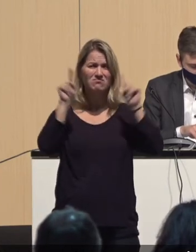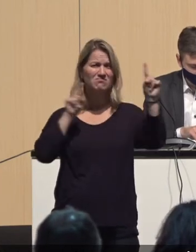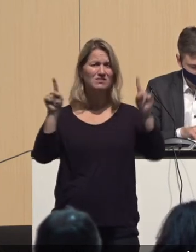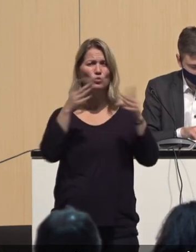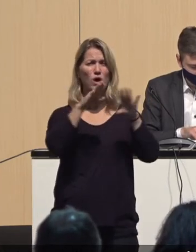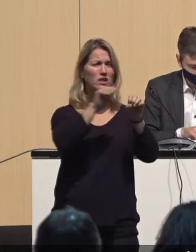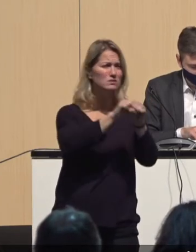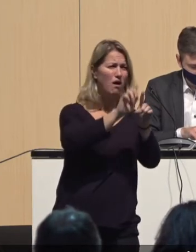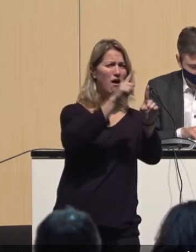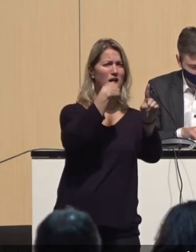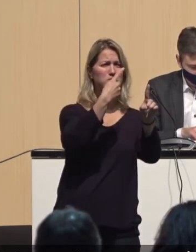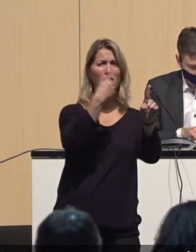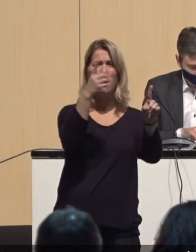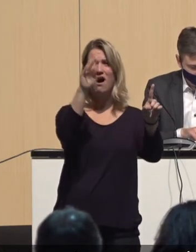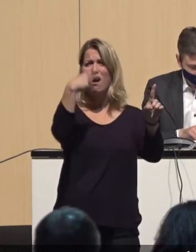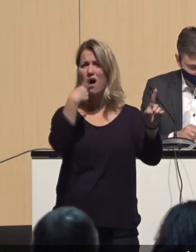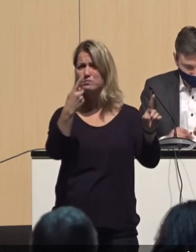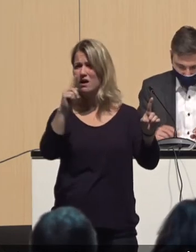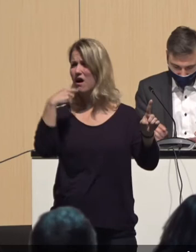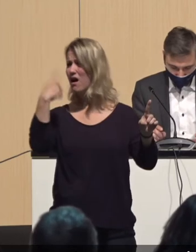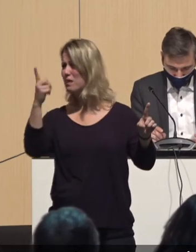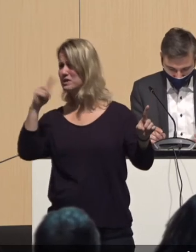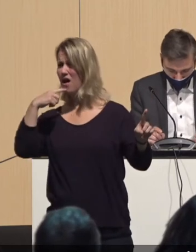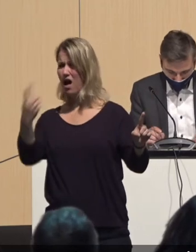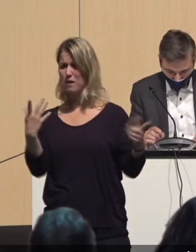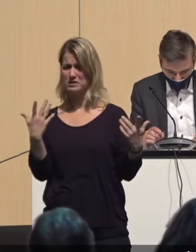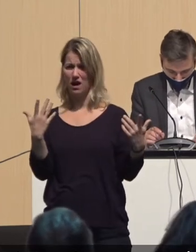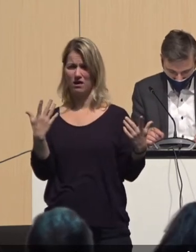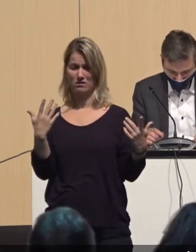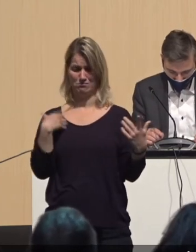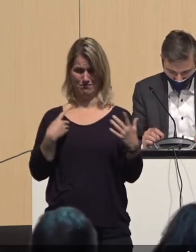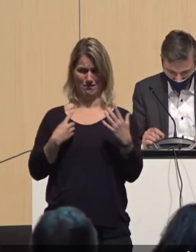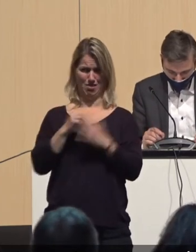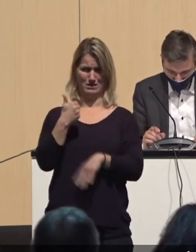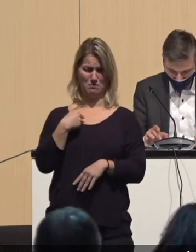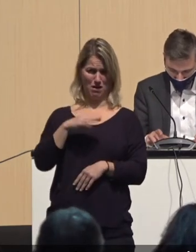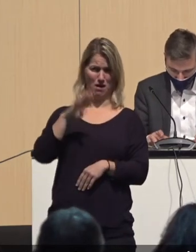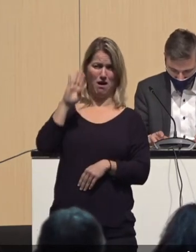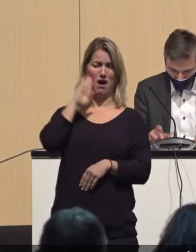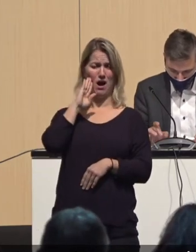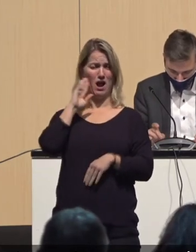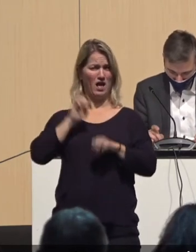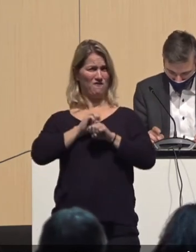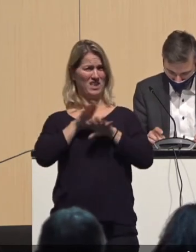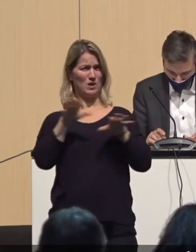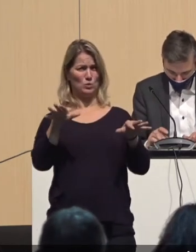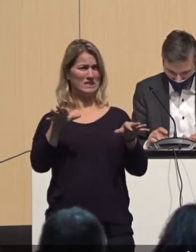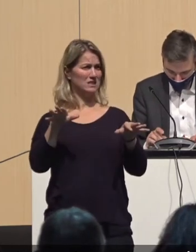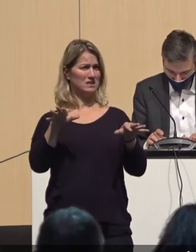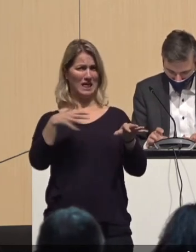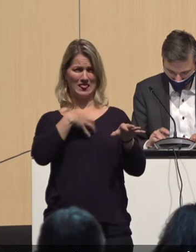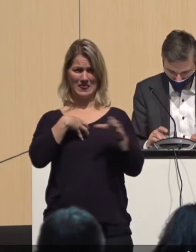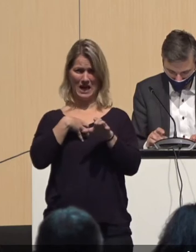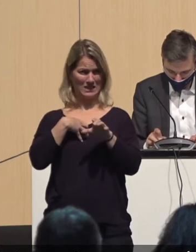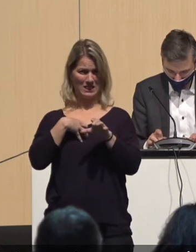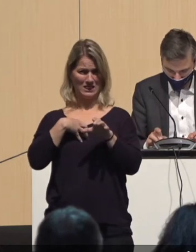Weihnachtsmarkt abgesagt. Und mir wäre es neu, dass das Coronavirus um Dresden herum einen Bogen macht. Also